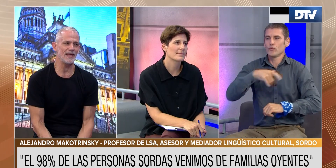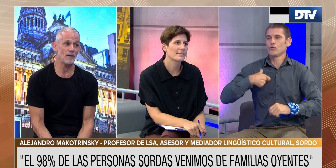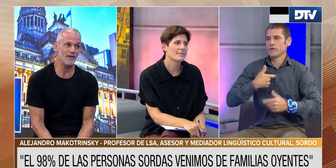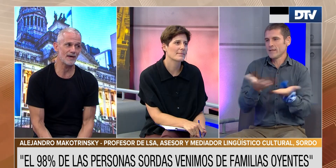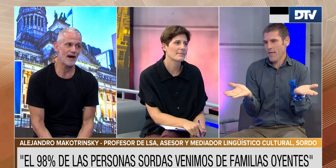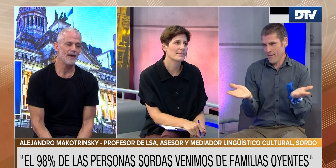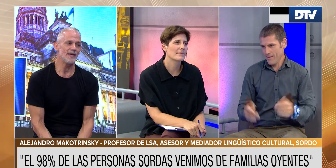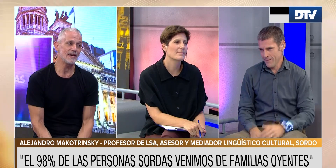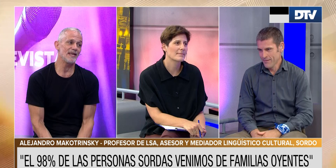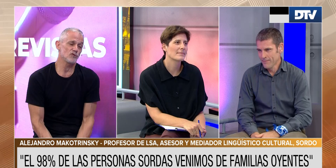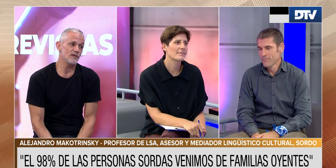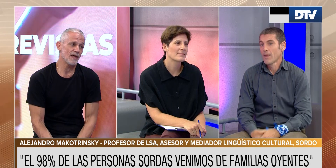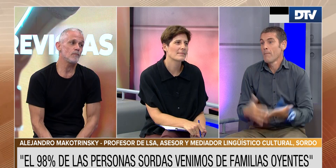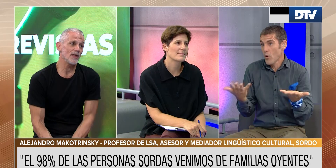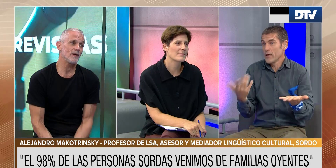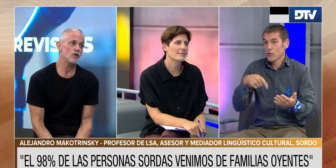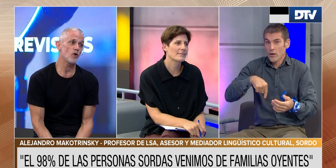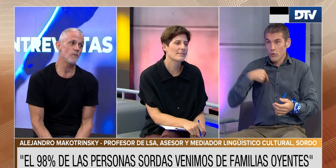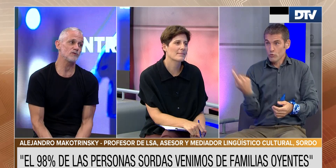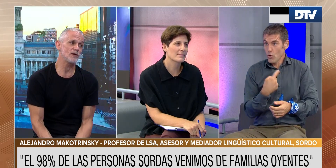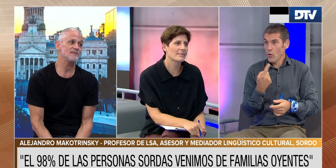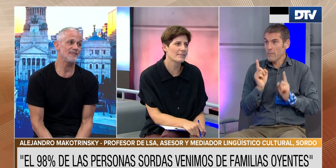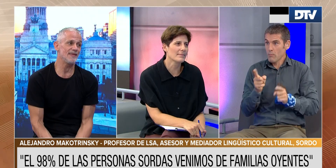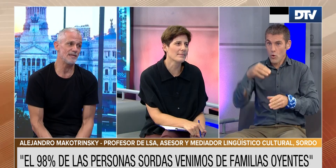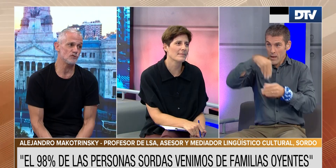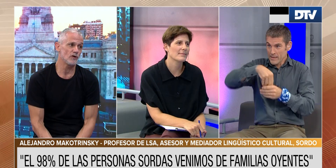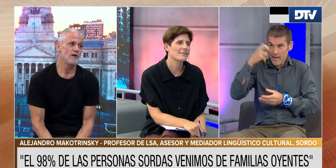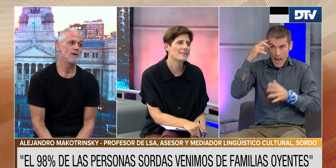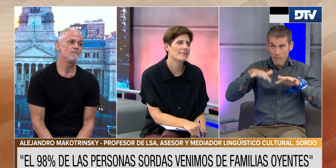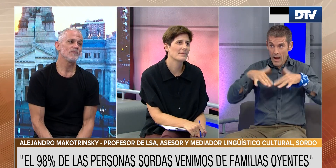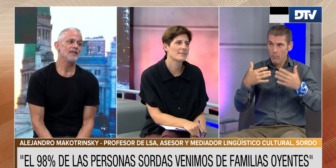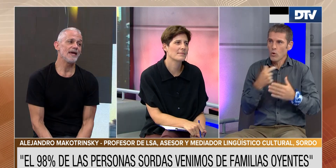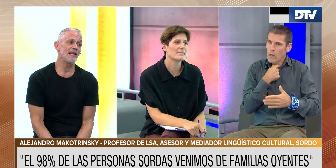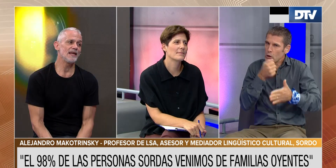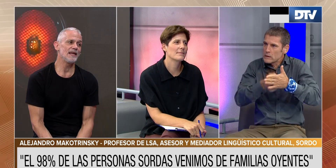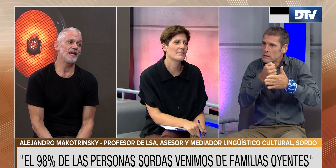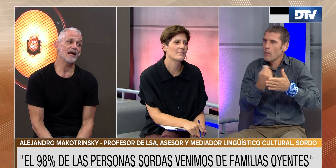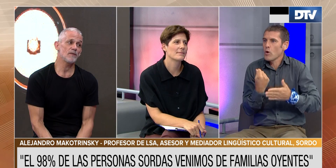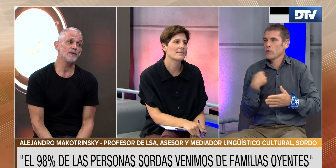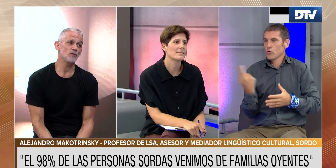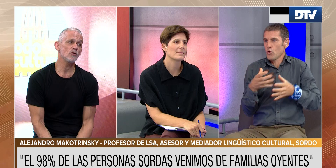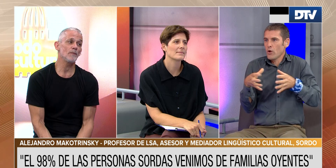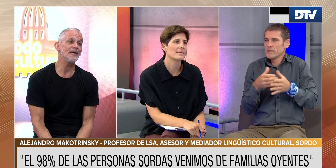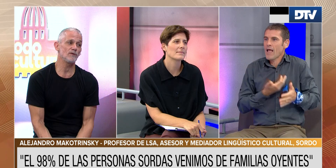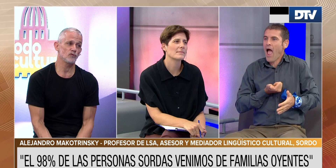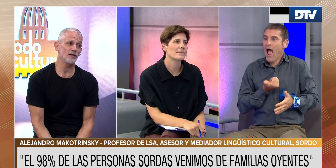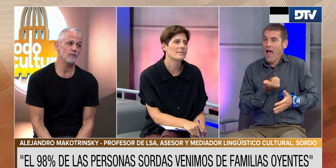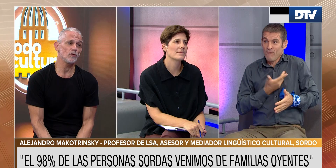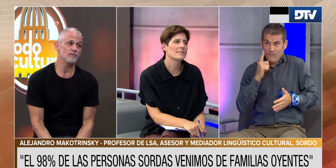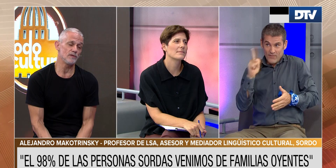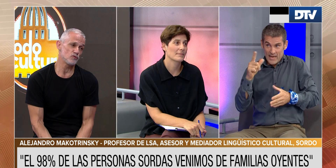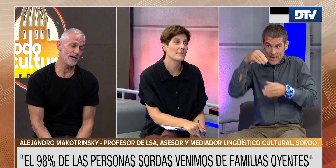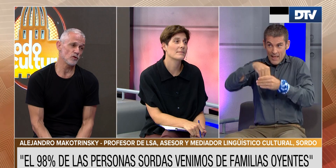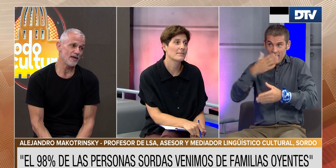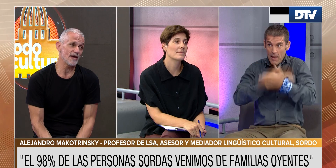esta mirada médica y que la sociedad pueda vernos como personas de derecho. En la Cámara de Diputados también nosotros